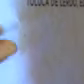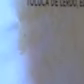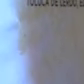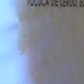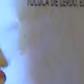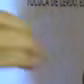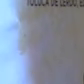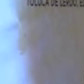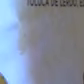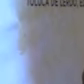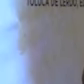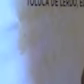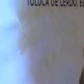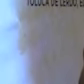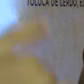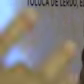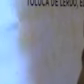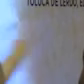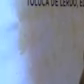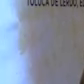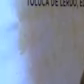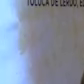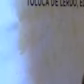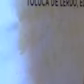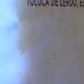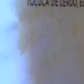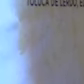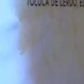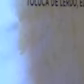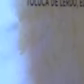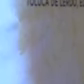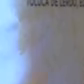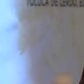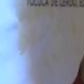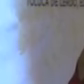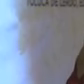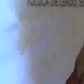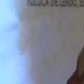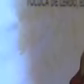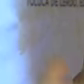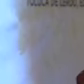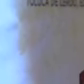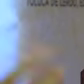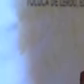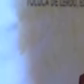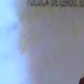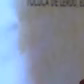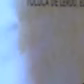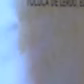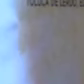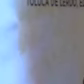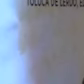concentrarían para engendrar un solo ideario político. Pero ¿cuál fue en esencia la diferencia entre uno y otro proyecto? ¿Por